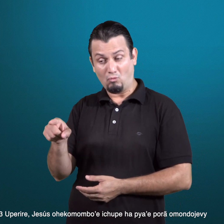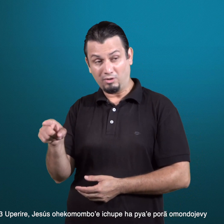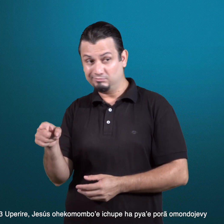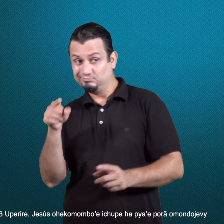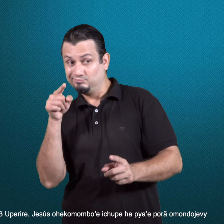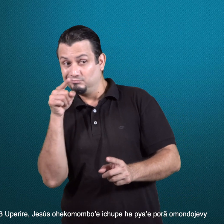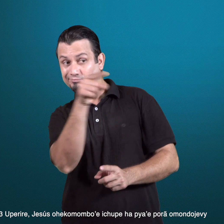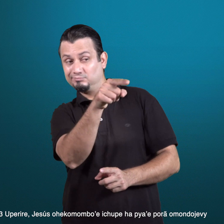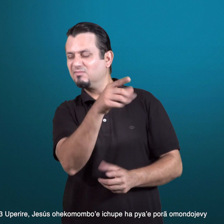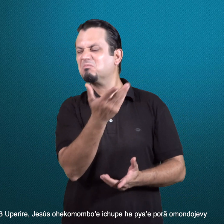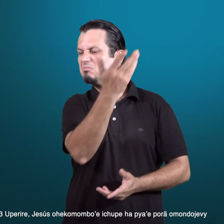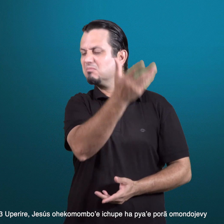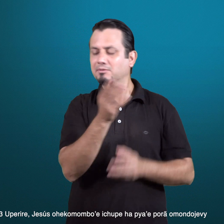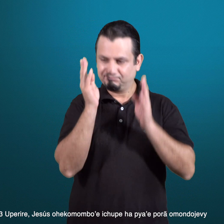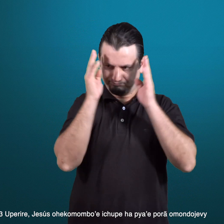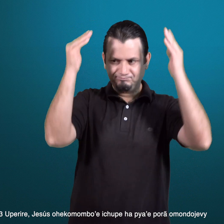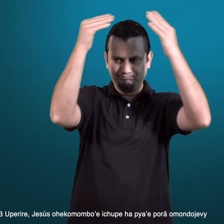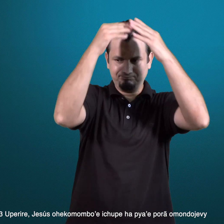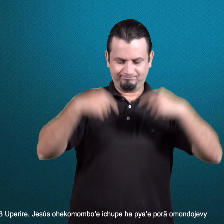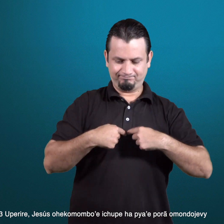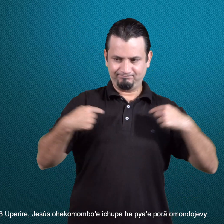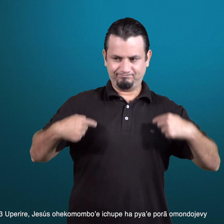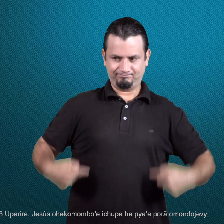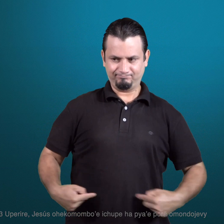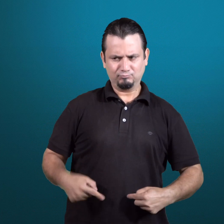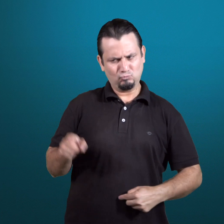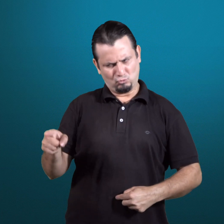ohekombo'e ichupe ha pya'e porã omondojey.